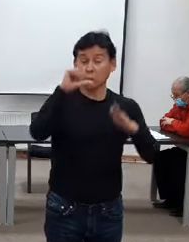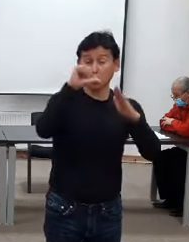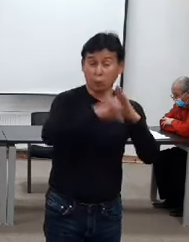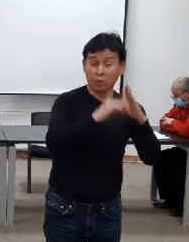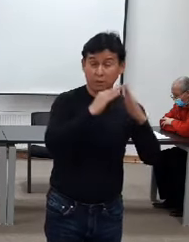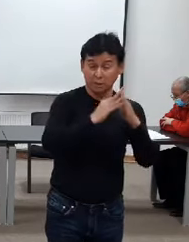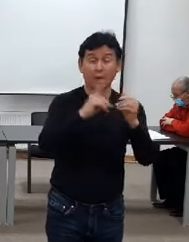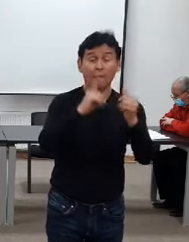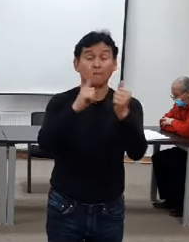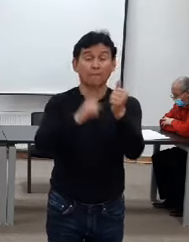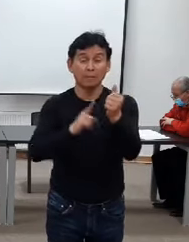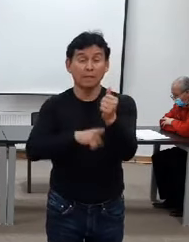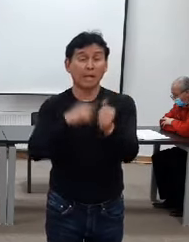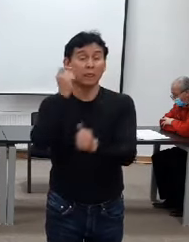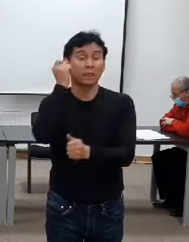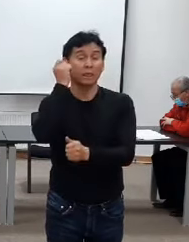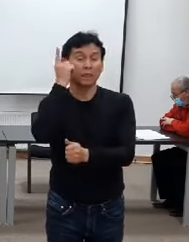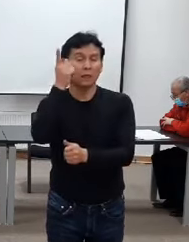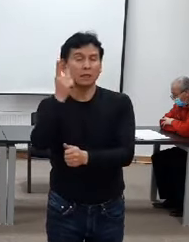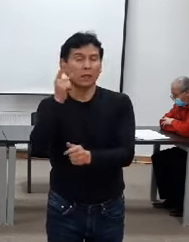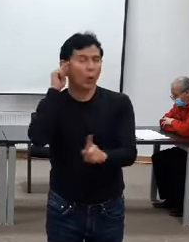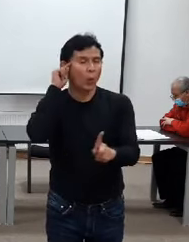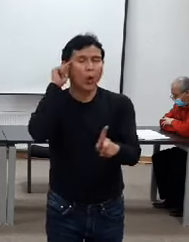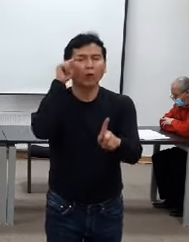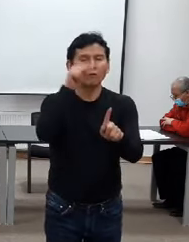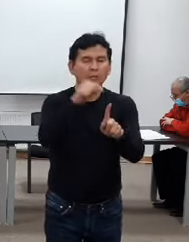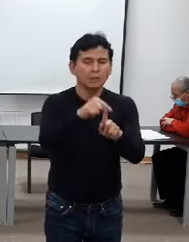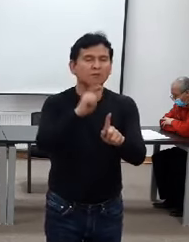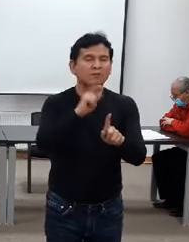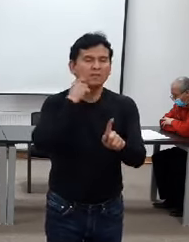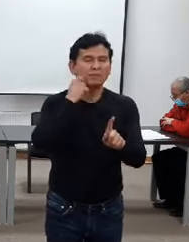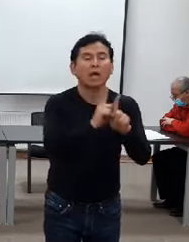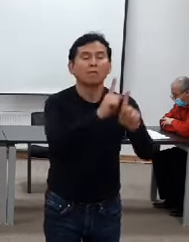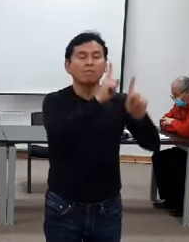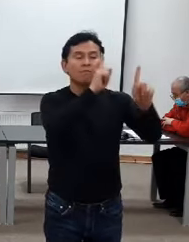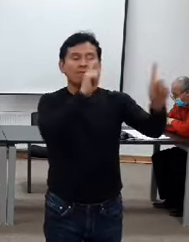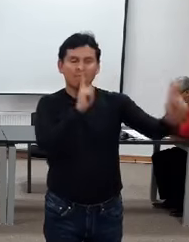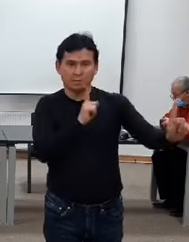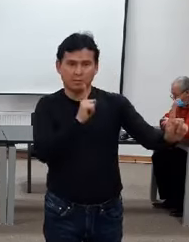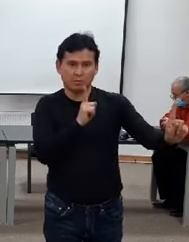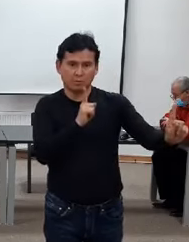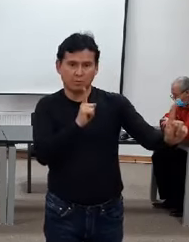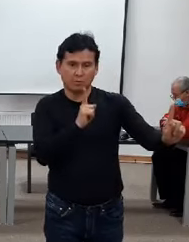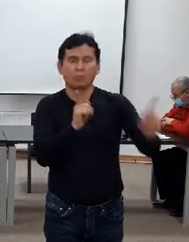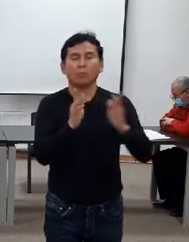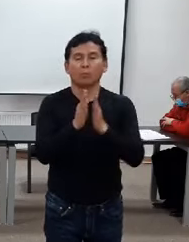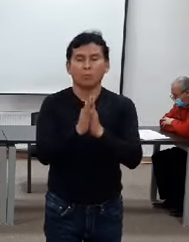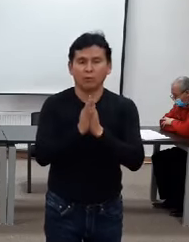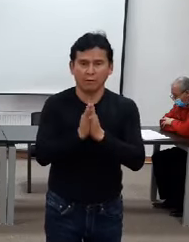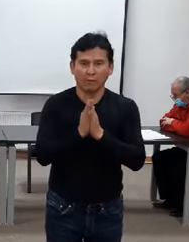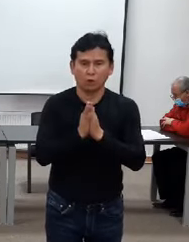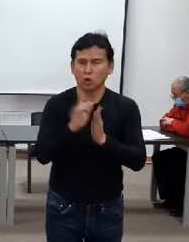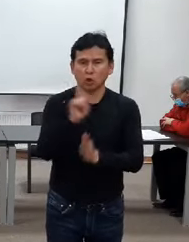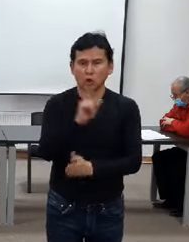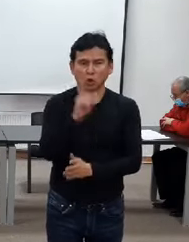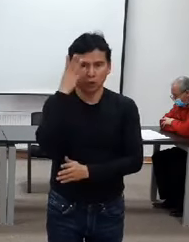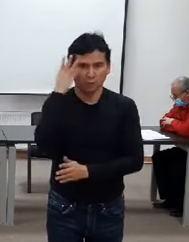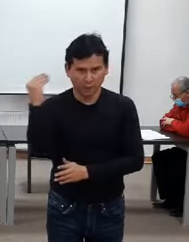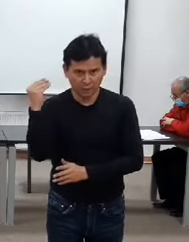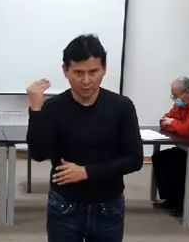las familias comprendan el sentido de este, que es un distanciamiento y un aislamiento físico. Y por favor, no nos olvidemos